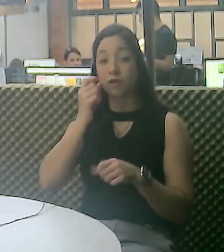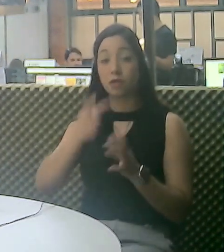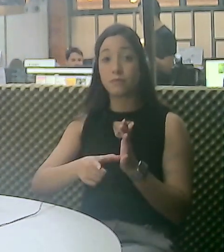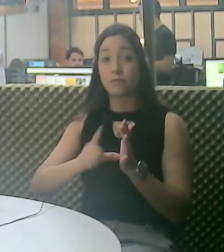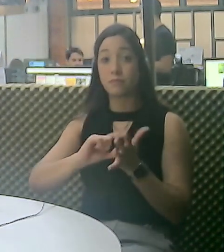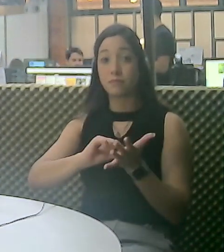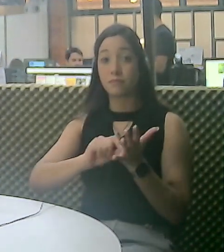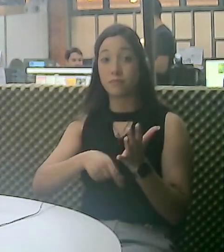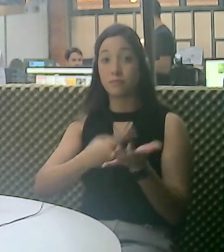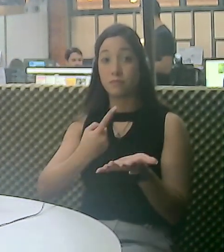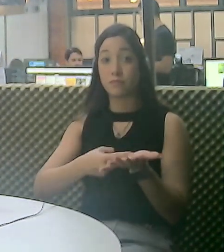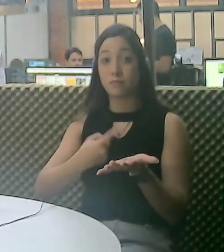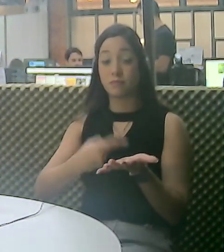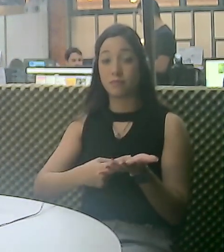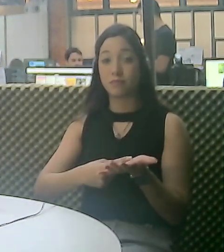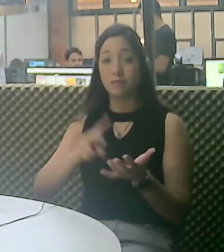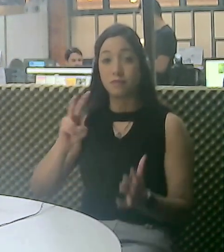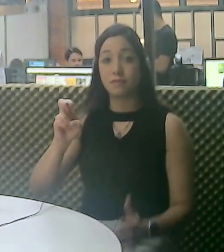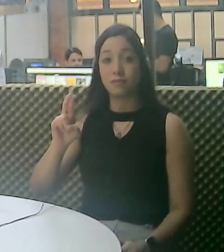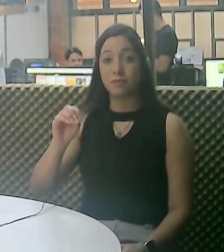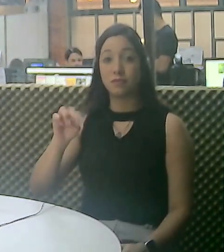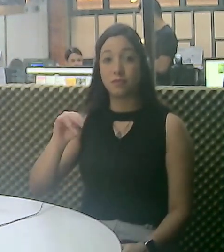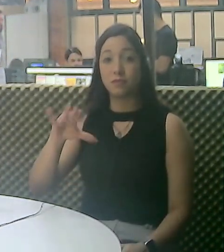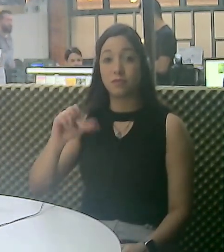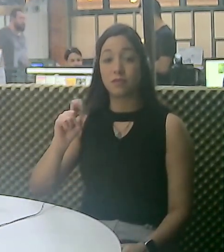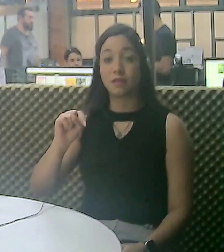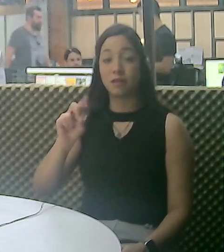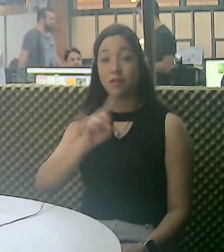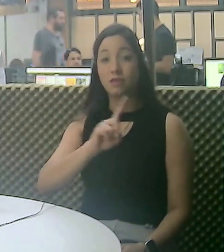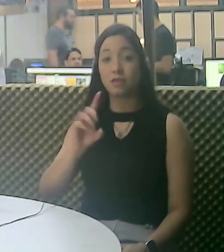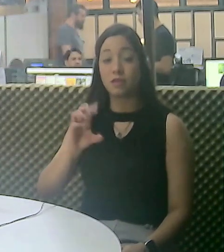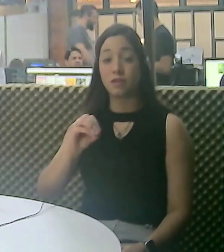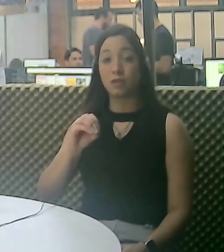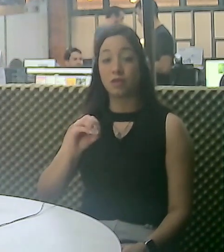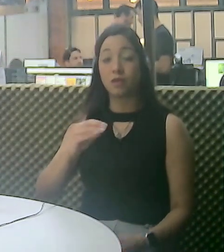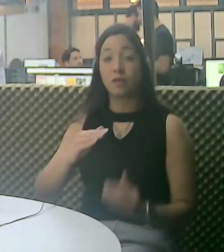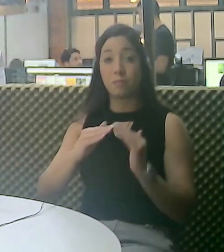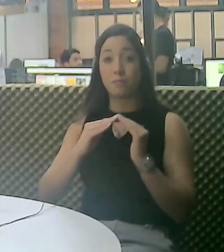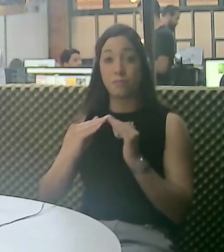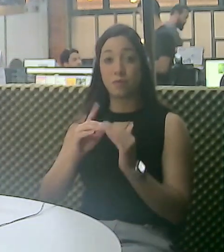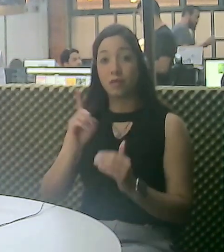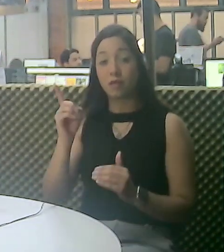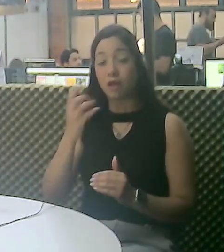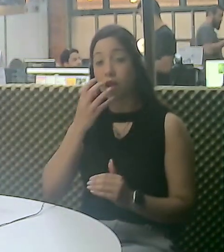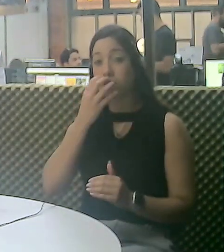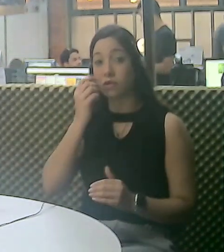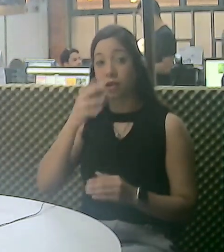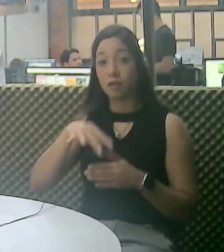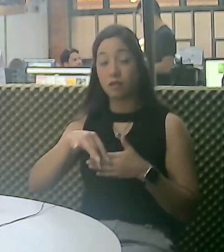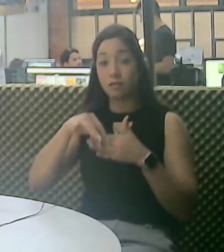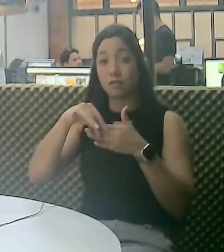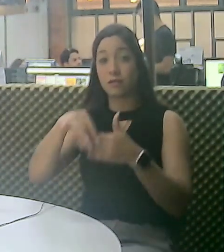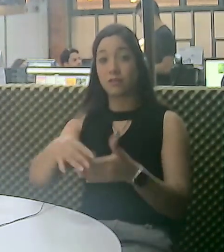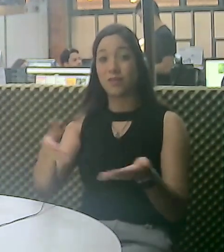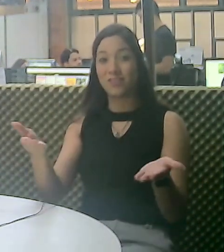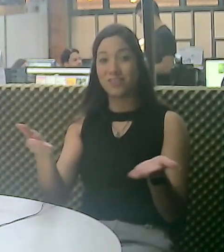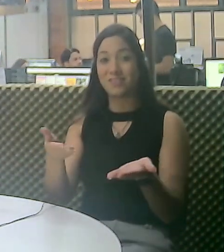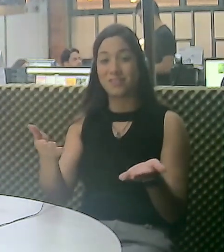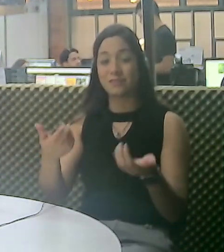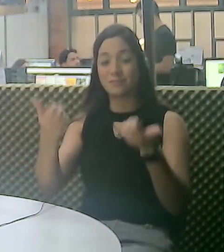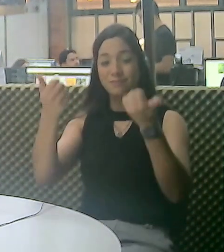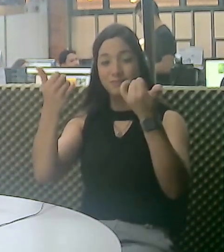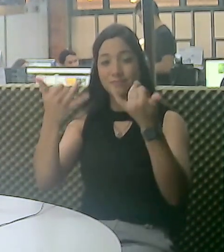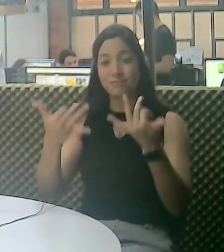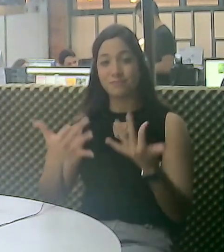previamente. Verônica Fernandes, que é zootecnista e moradora do distrito, levou suas pets para a castração hoje e nos fala